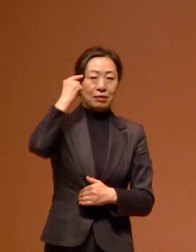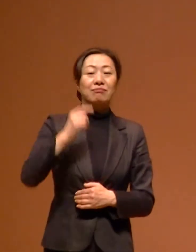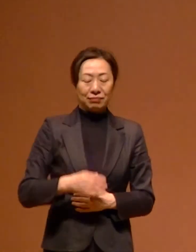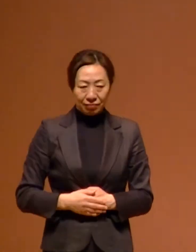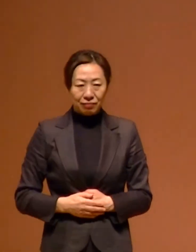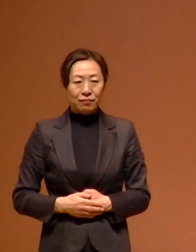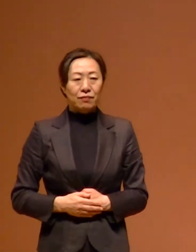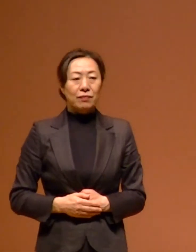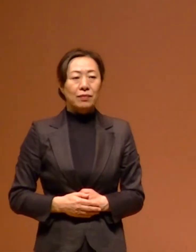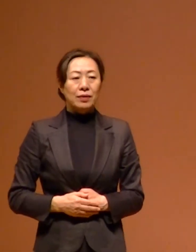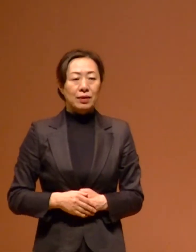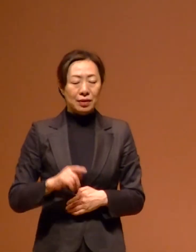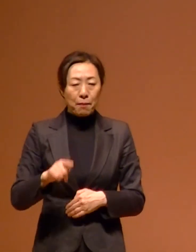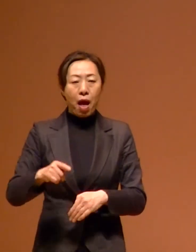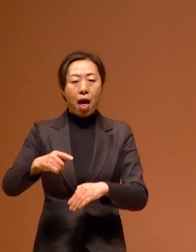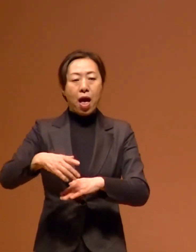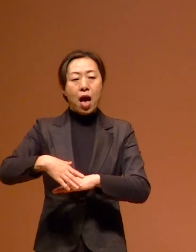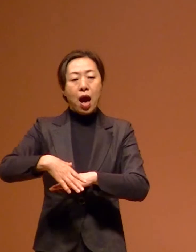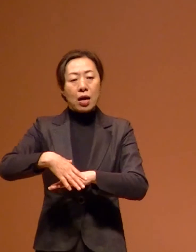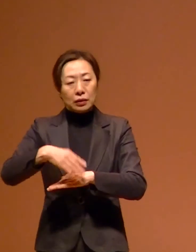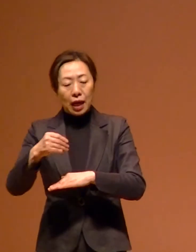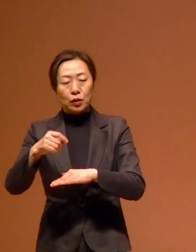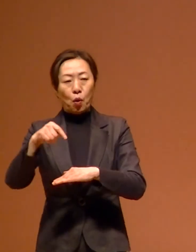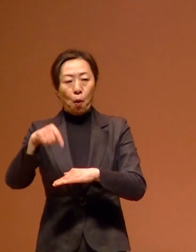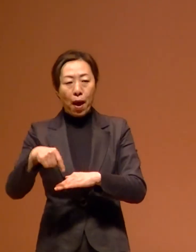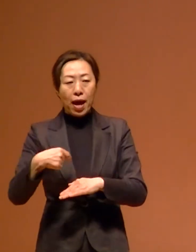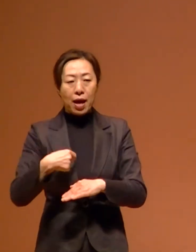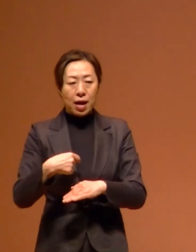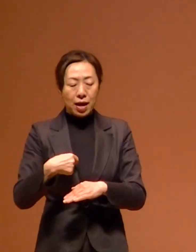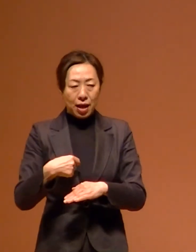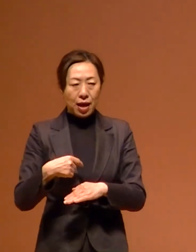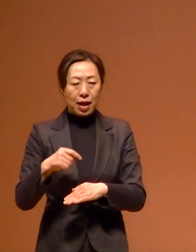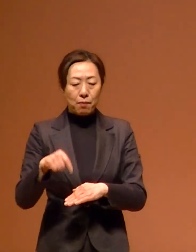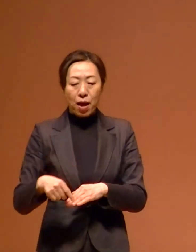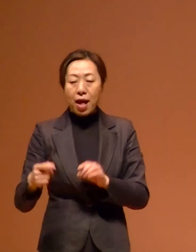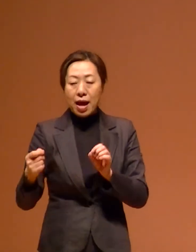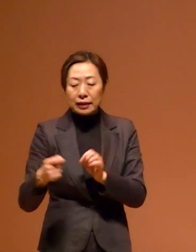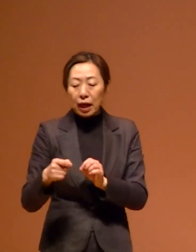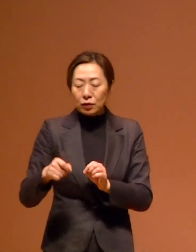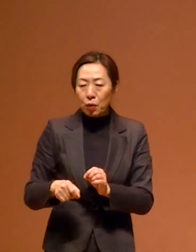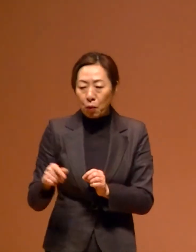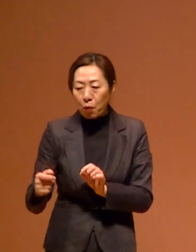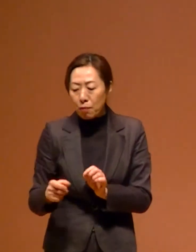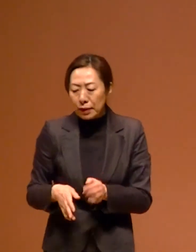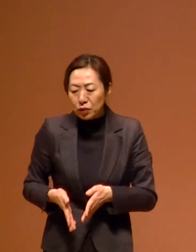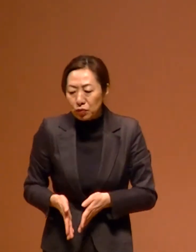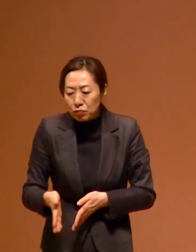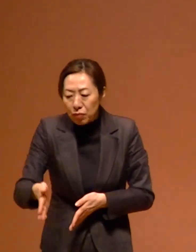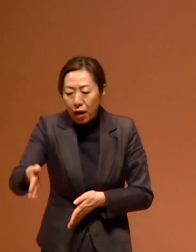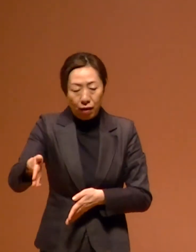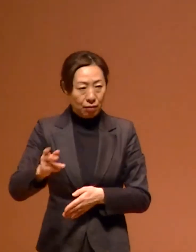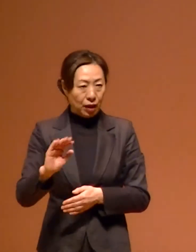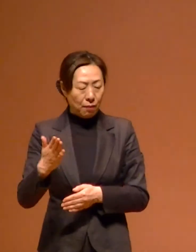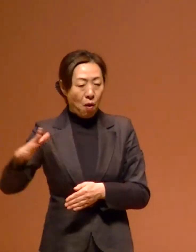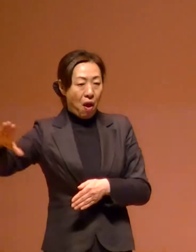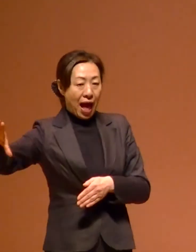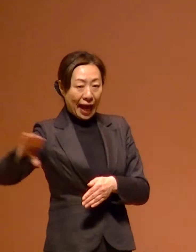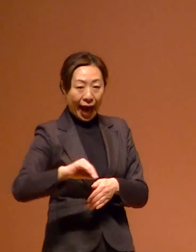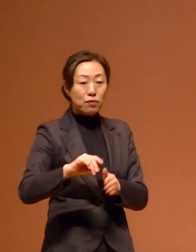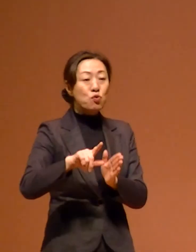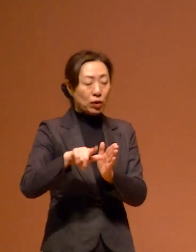今度は、最初は近くをまっすぐ裏に行ったんですけども、今度帰り道